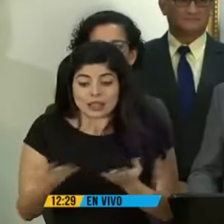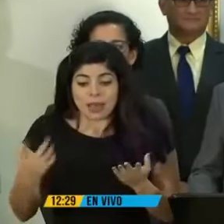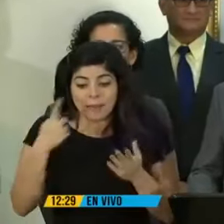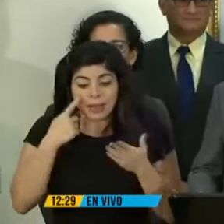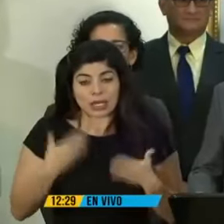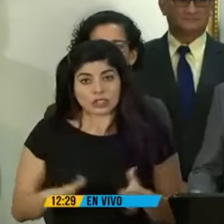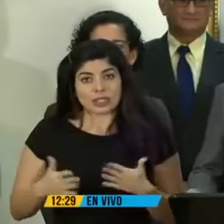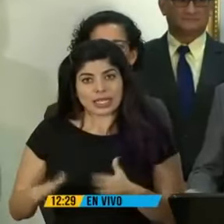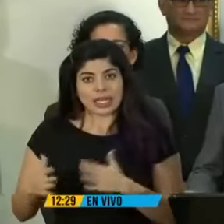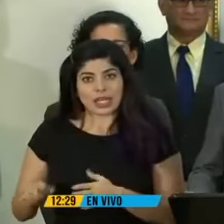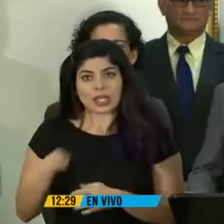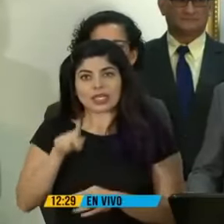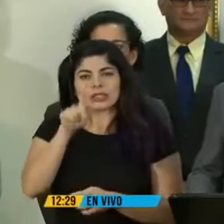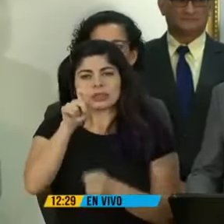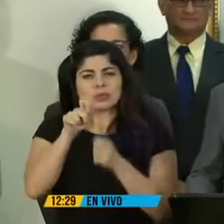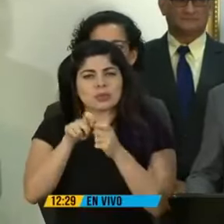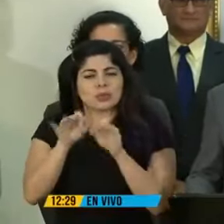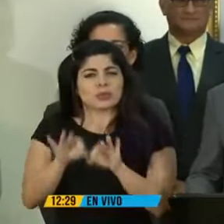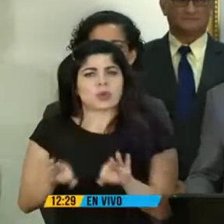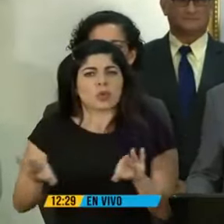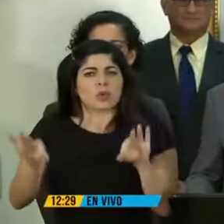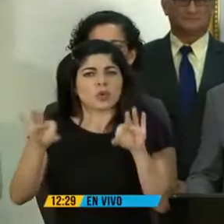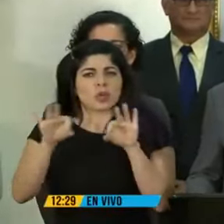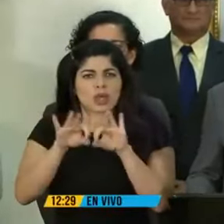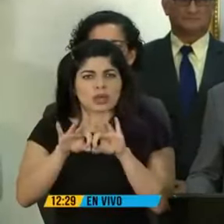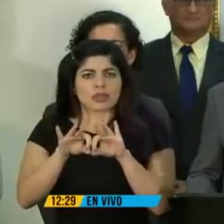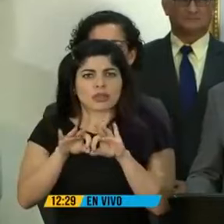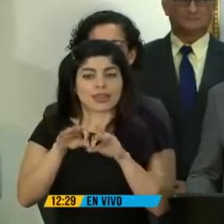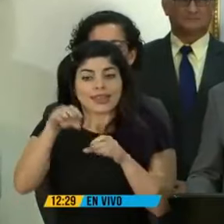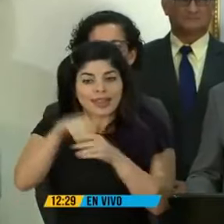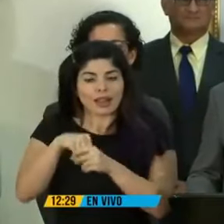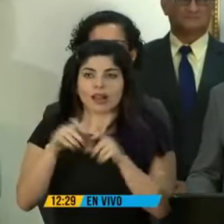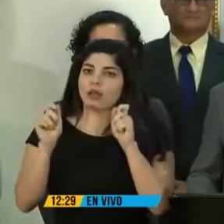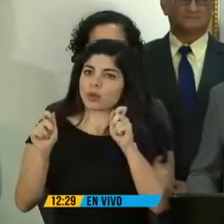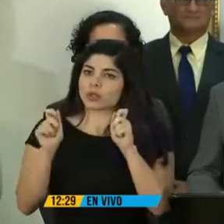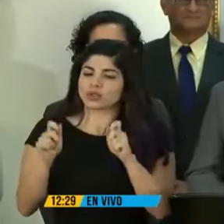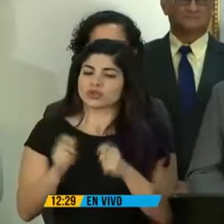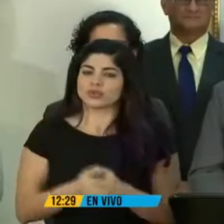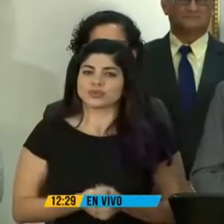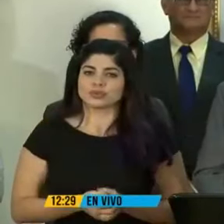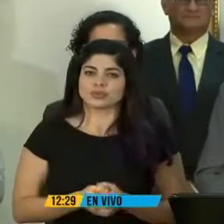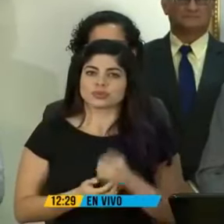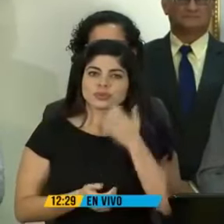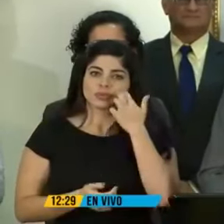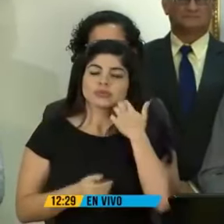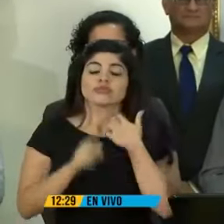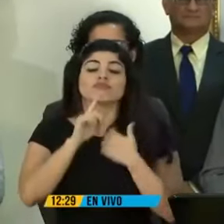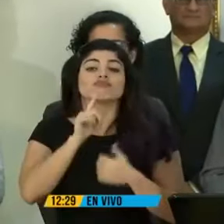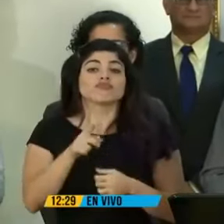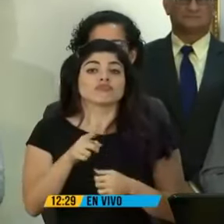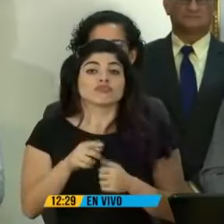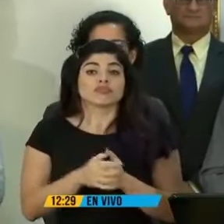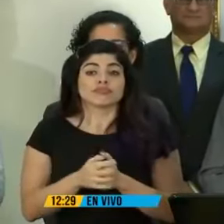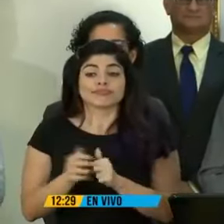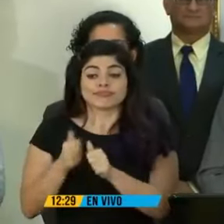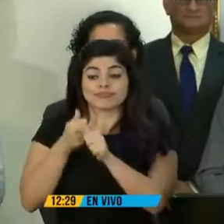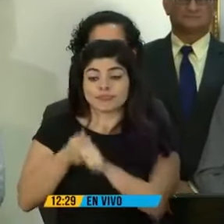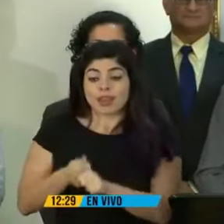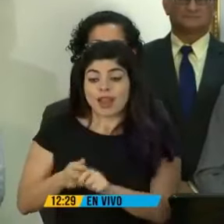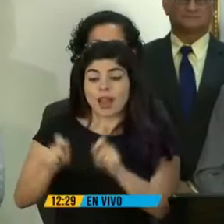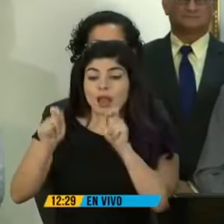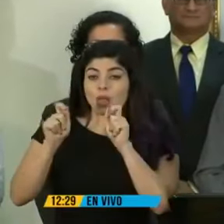hijas es un factor importante de la educación. Es un hecho que con respecto